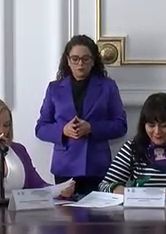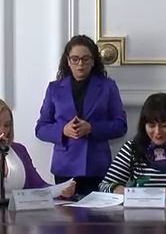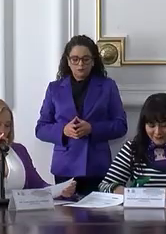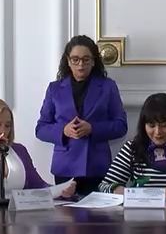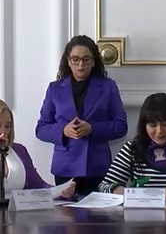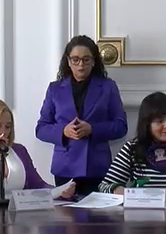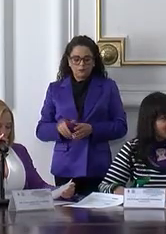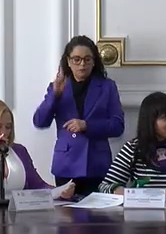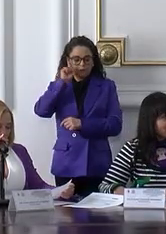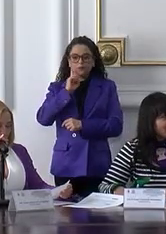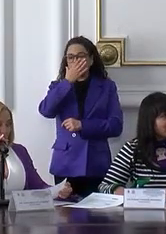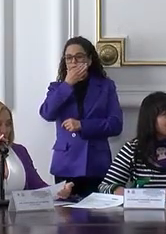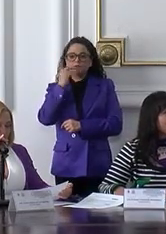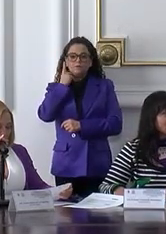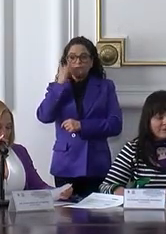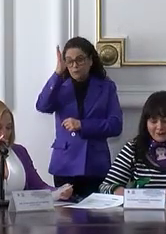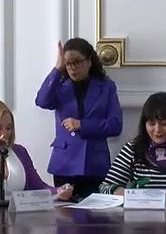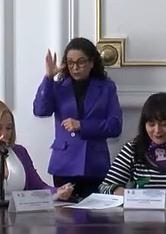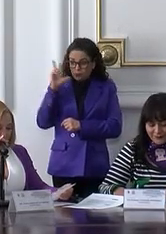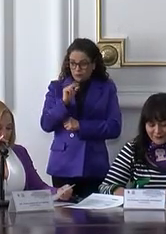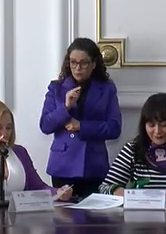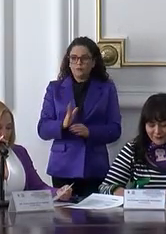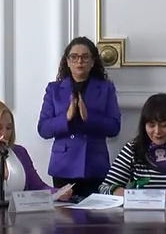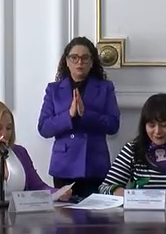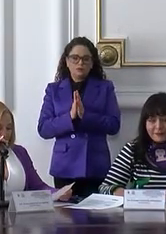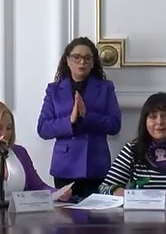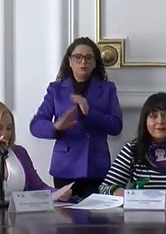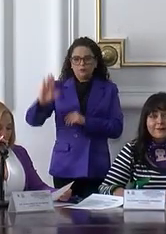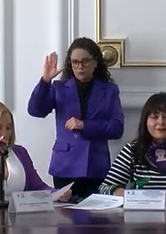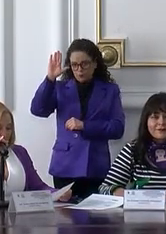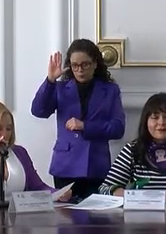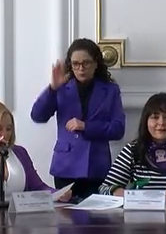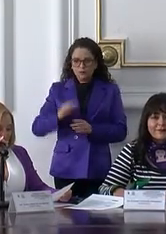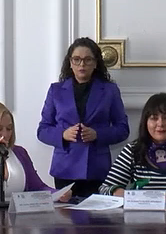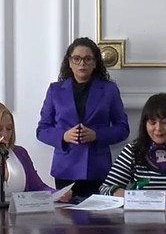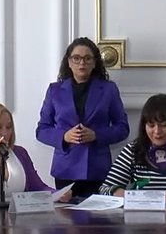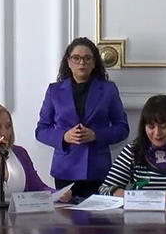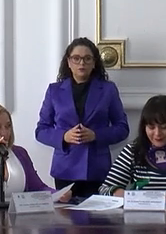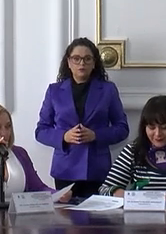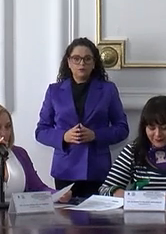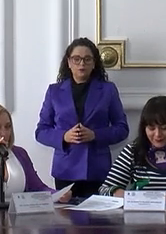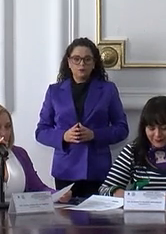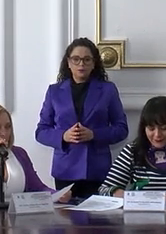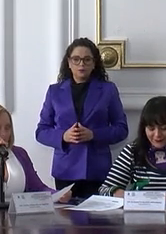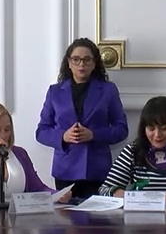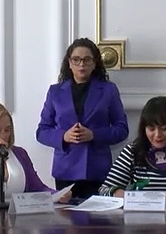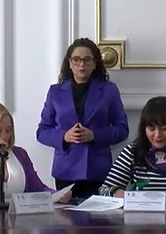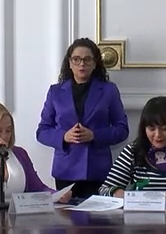Las y los diputados que estén por la negativa, sírvanse manifestarlo levantando la mano.